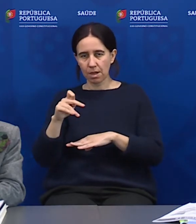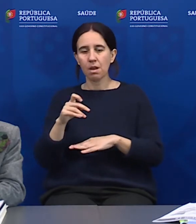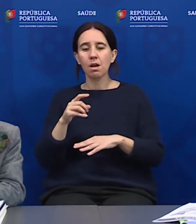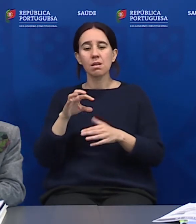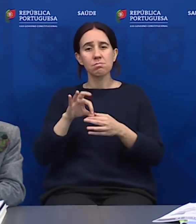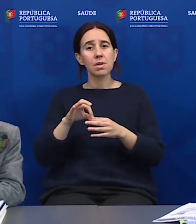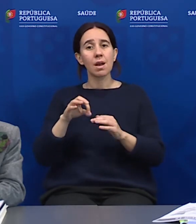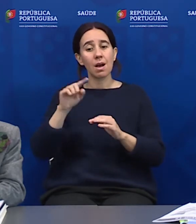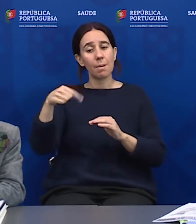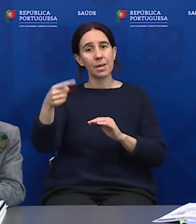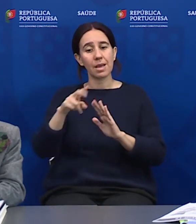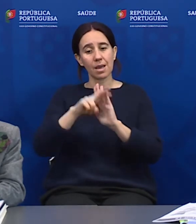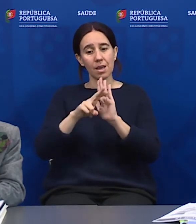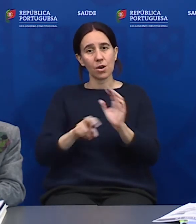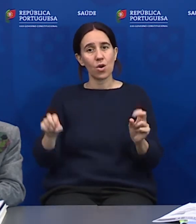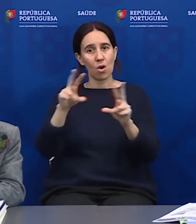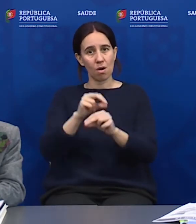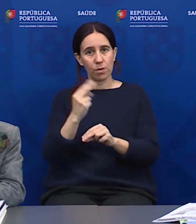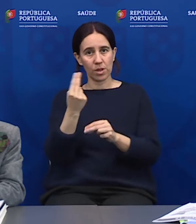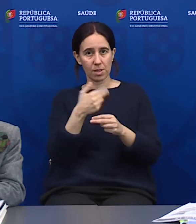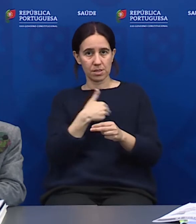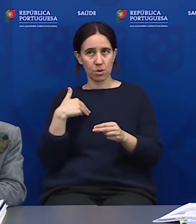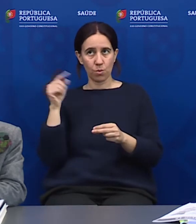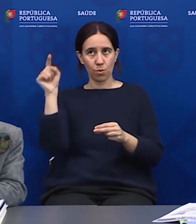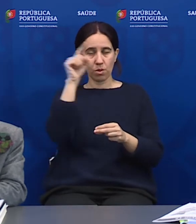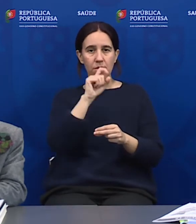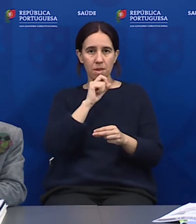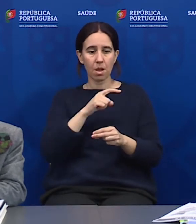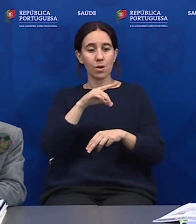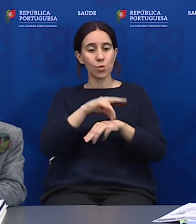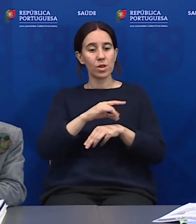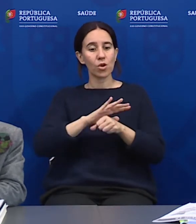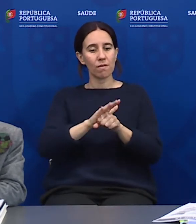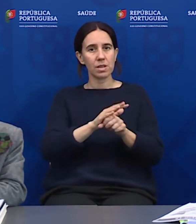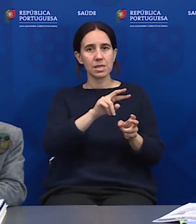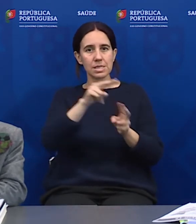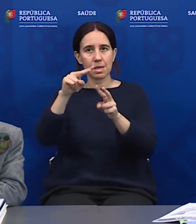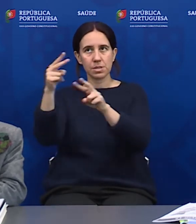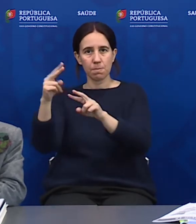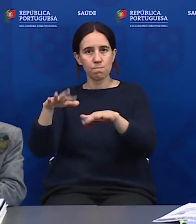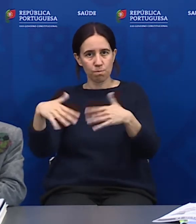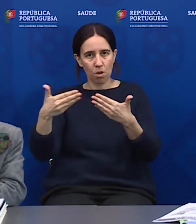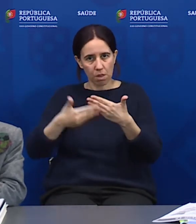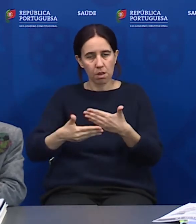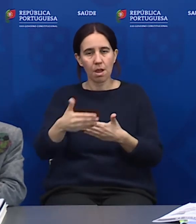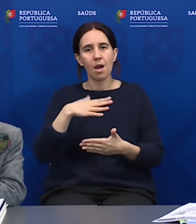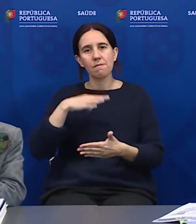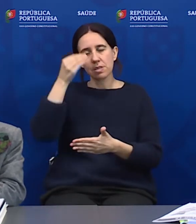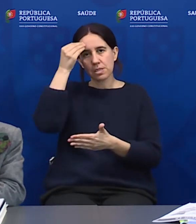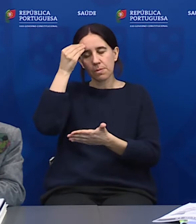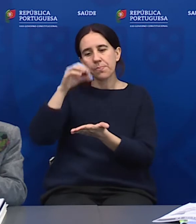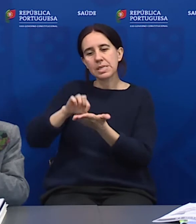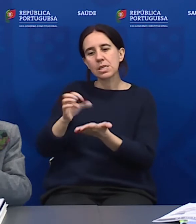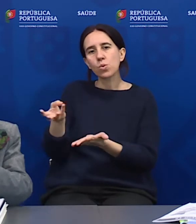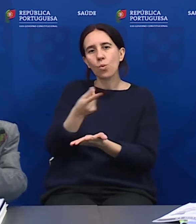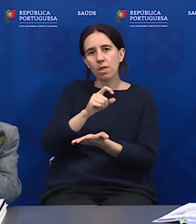novas regras para as unidades de saúde que passam a poder receber doentes Covid, queria saber quantos centros neste momento estão aptos,